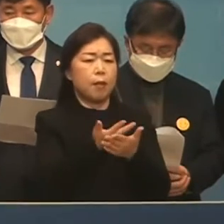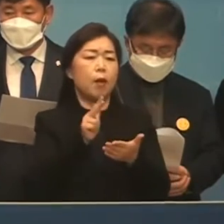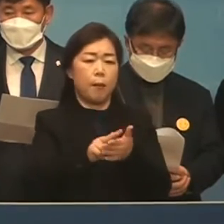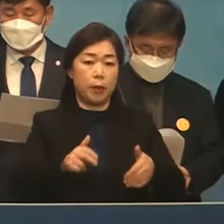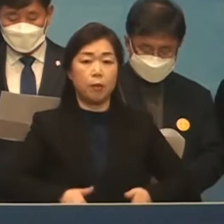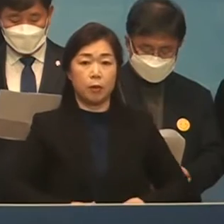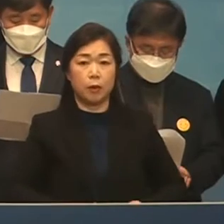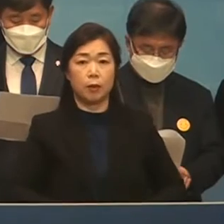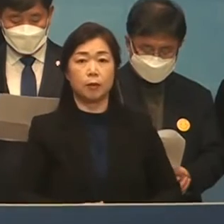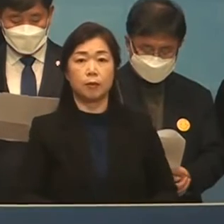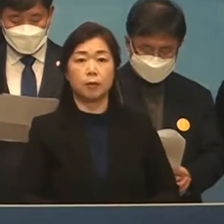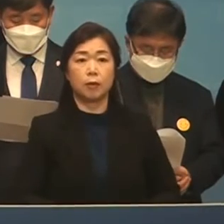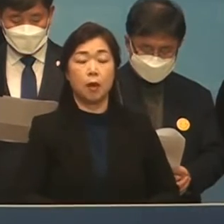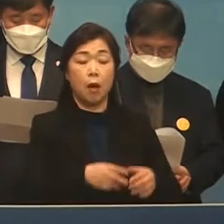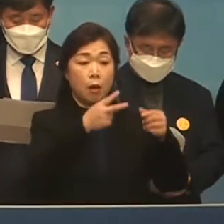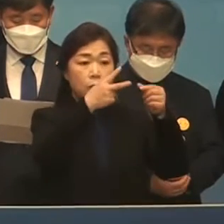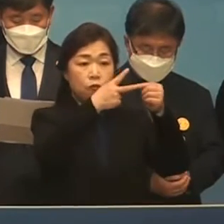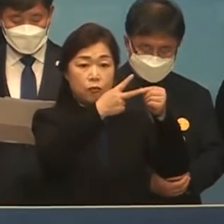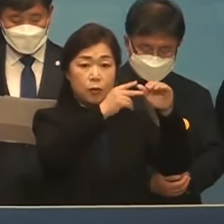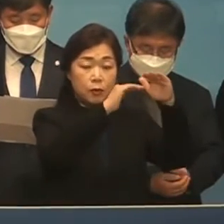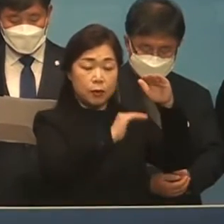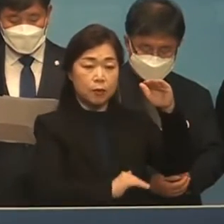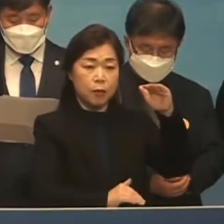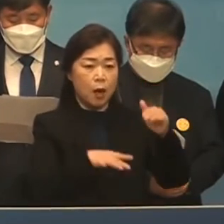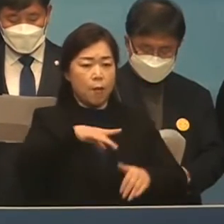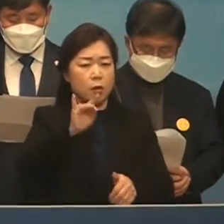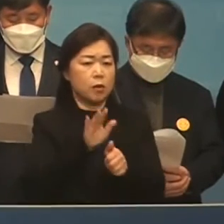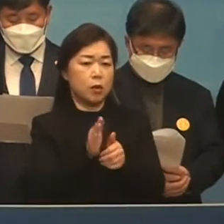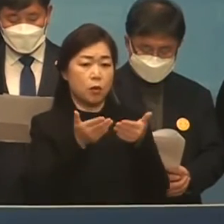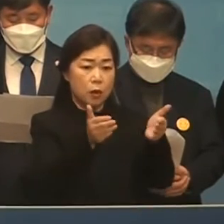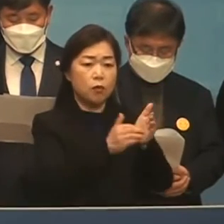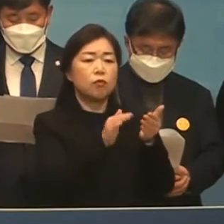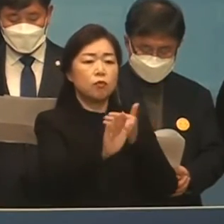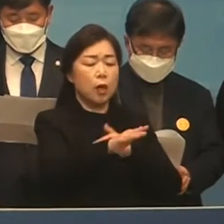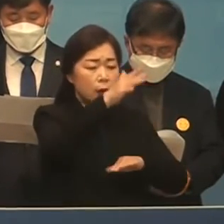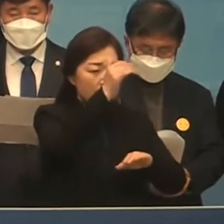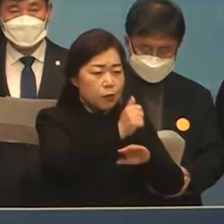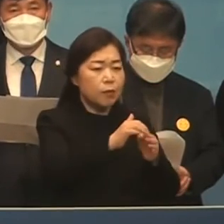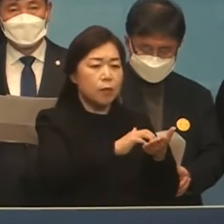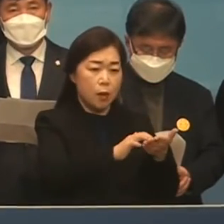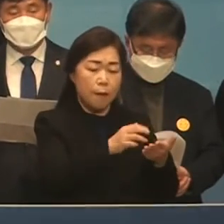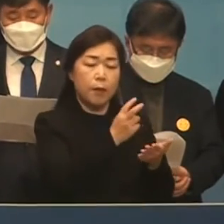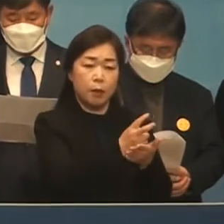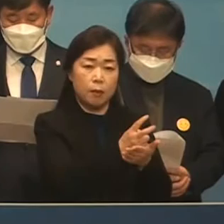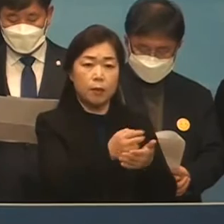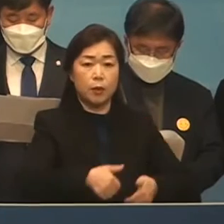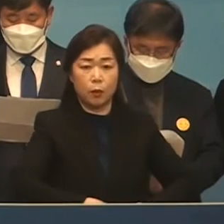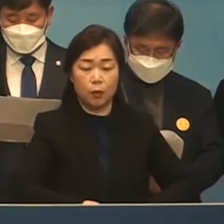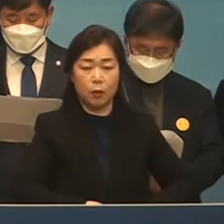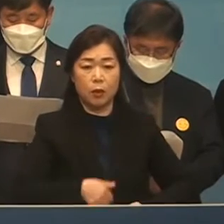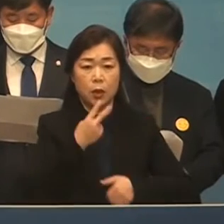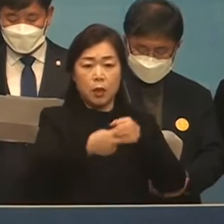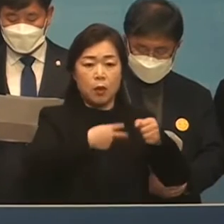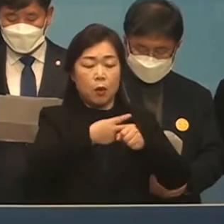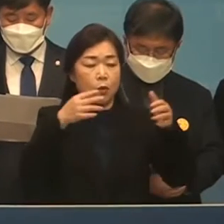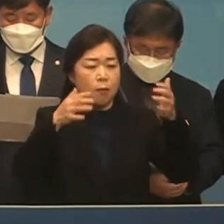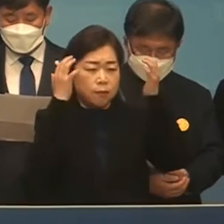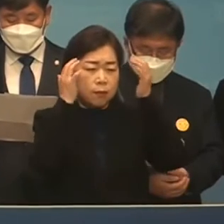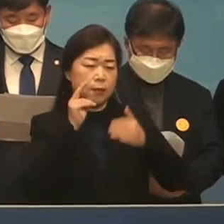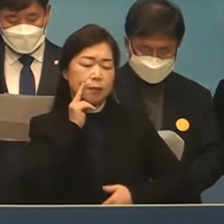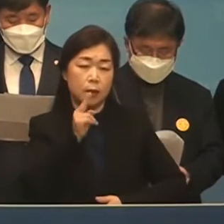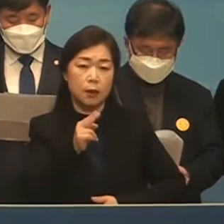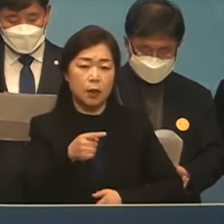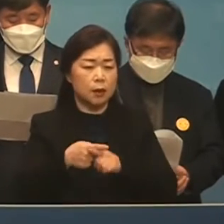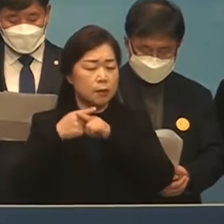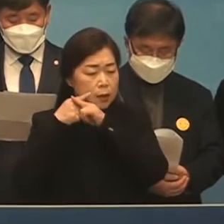개정합시다. 둘째, 선지원 후정산 원칙입니다. 지난 2년 동안 극심한 고통과